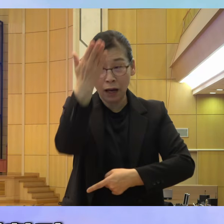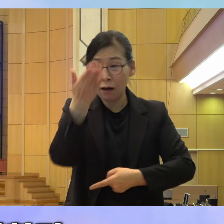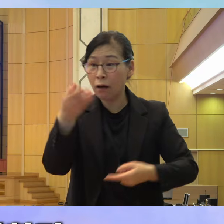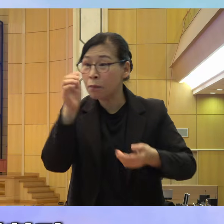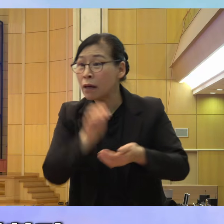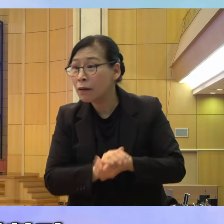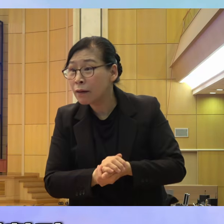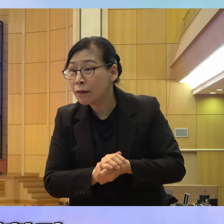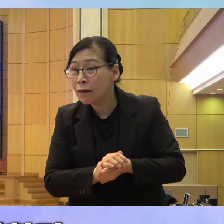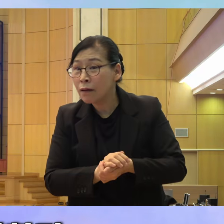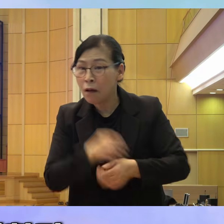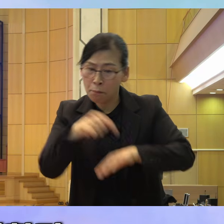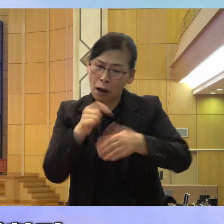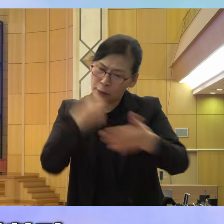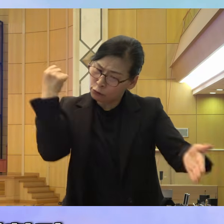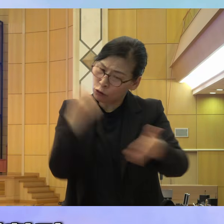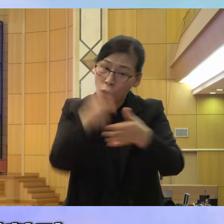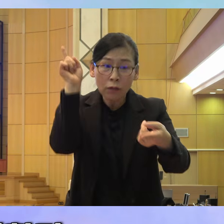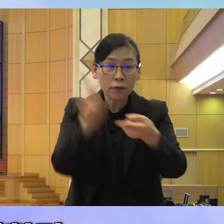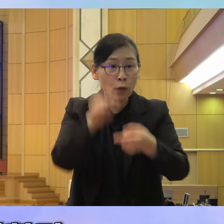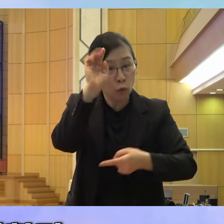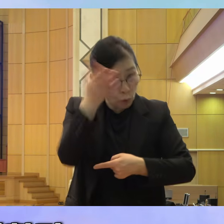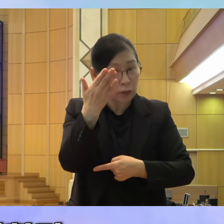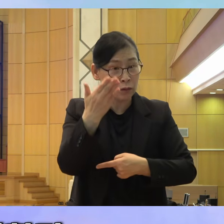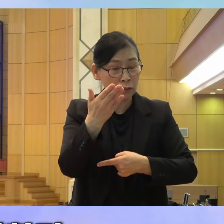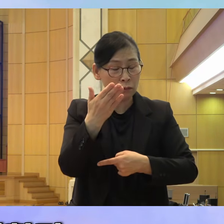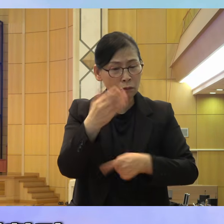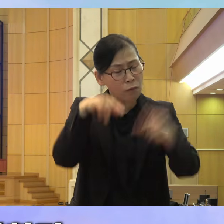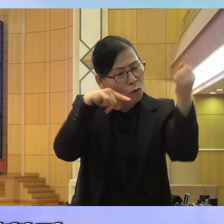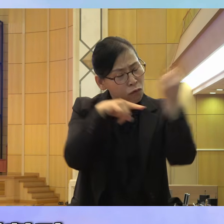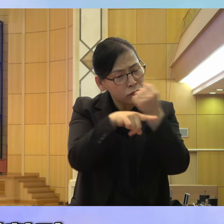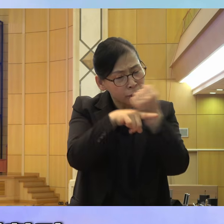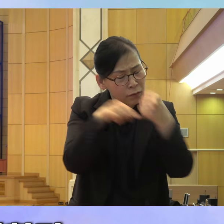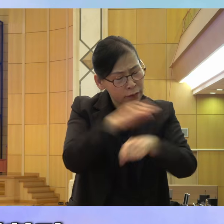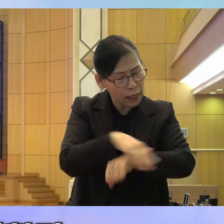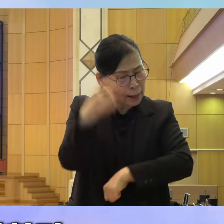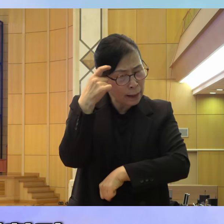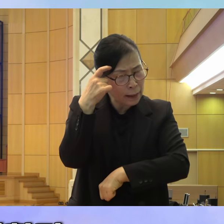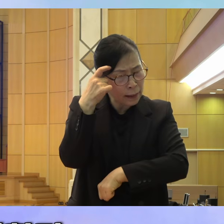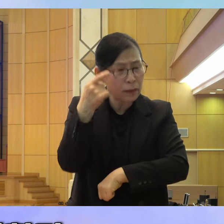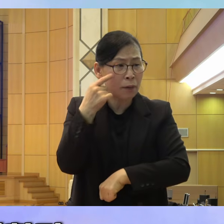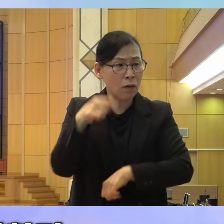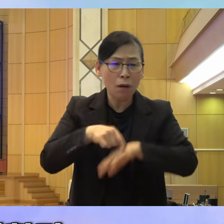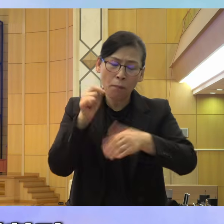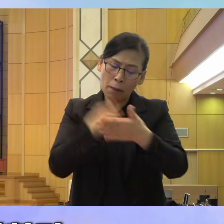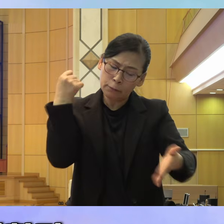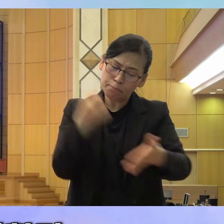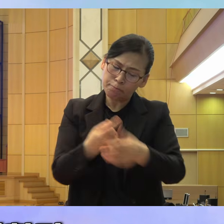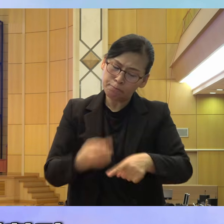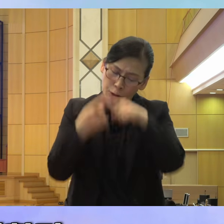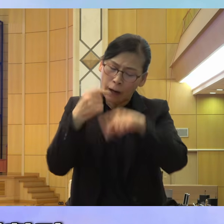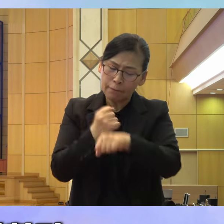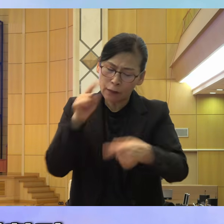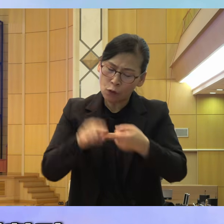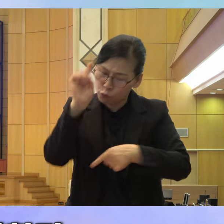된다. 이 말을 의미를 잘 여러분 생각해야 돼요. 마음 먹은 대로